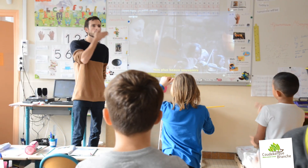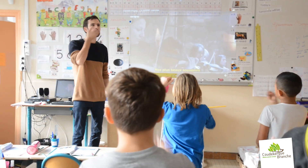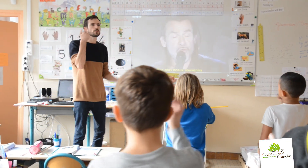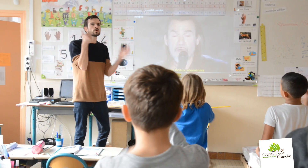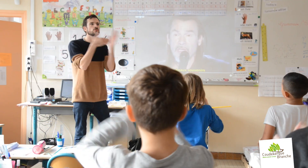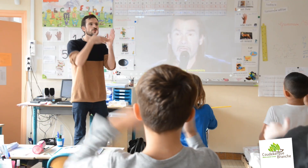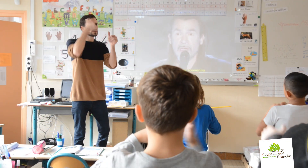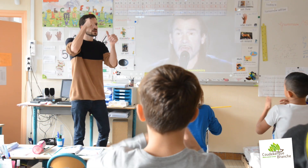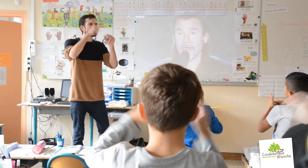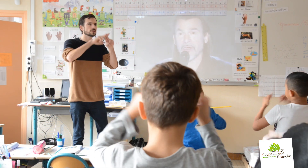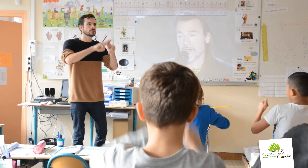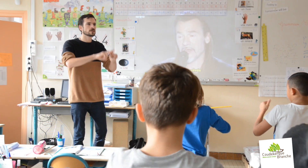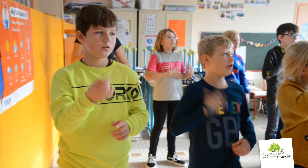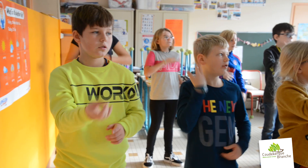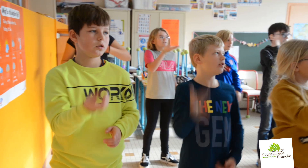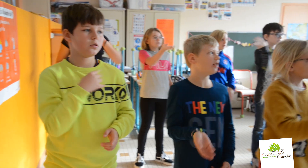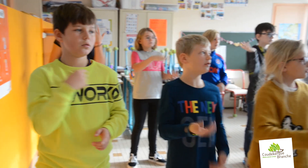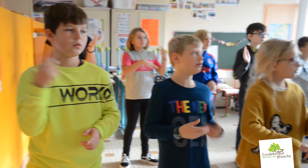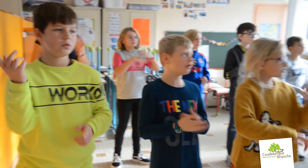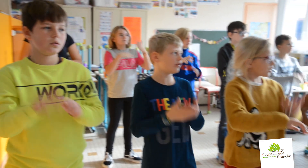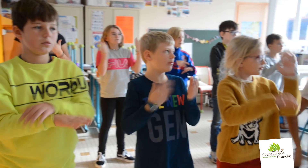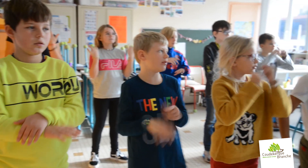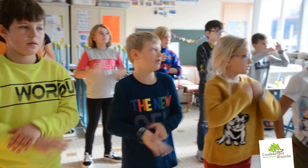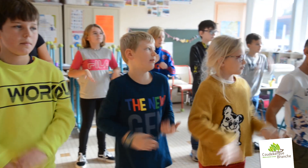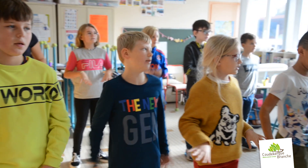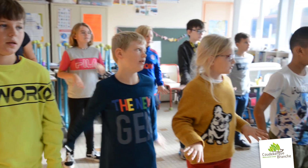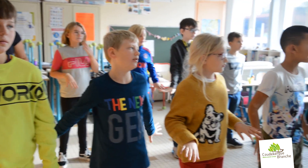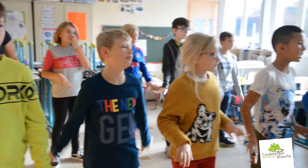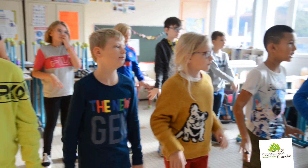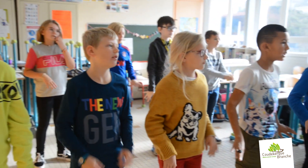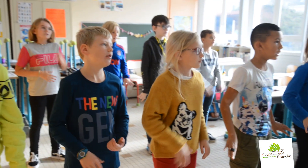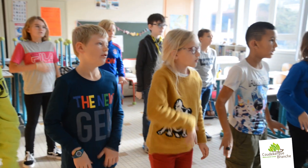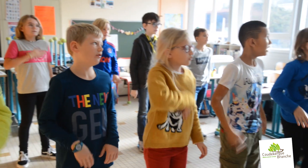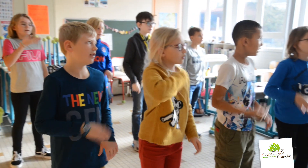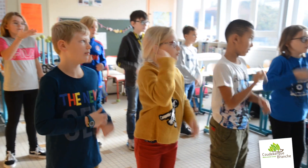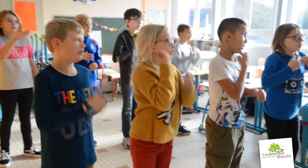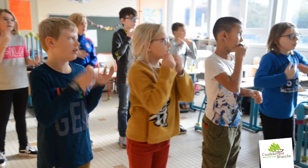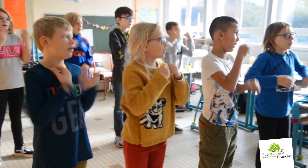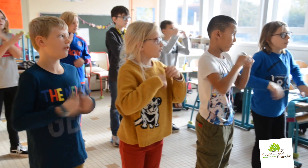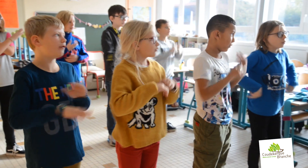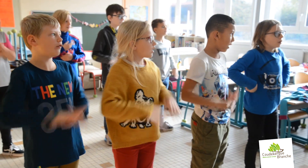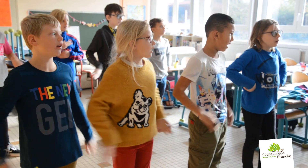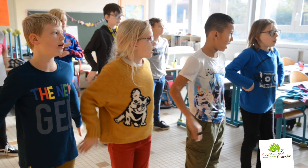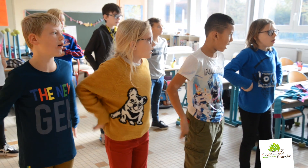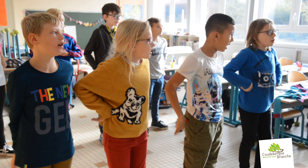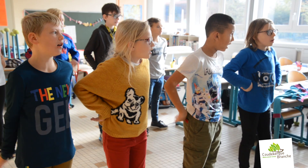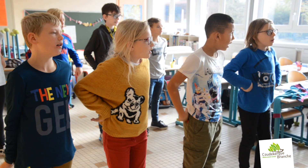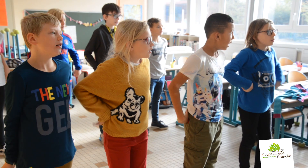signé ce jour-là. Au tout début, la première heure, lorsque j'étais avec eux, je me suis fait passer pour une personne atteinte de surdité